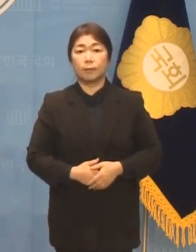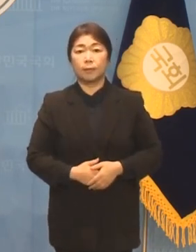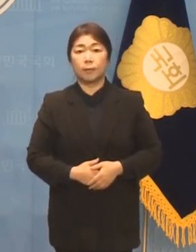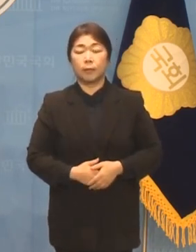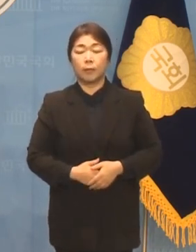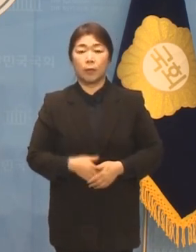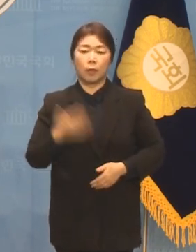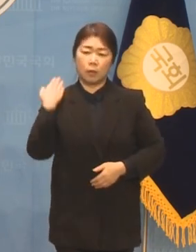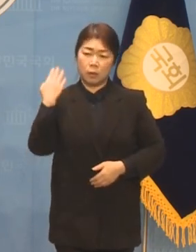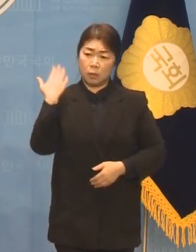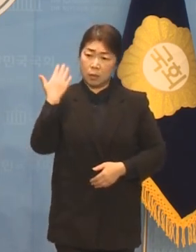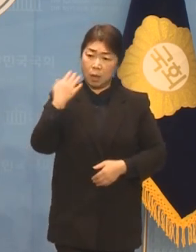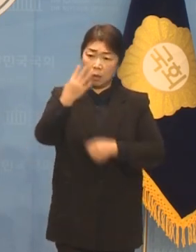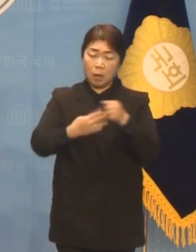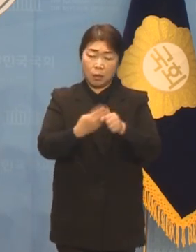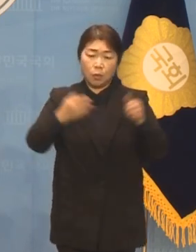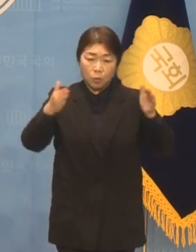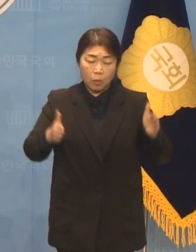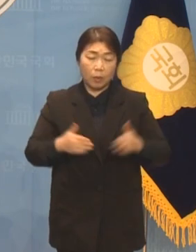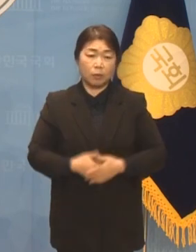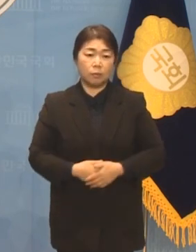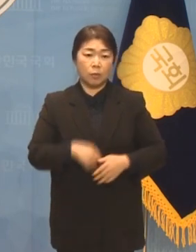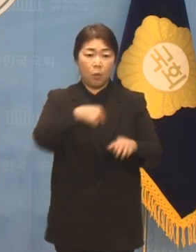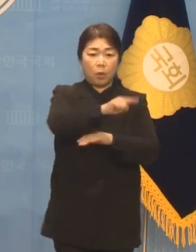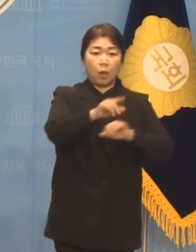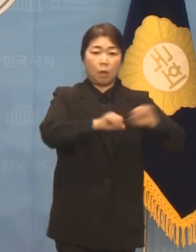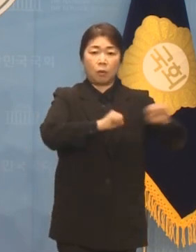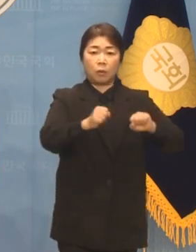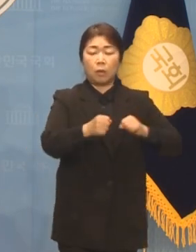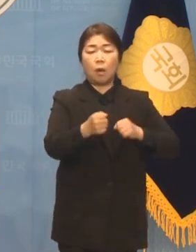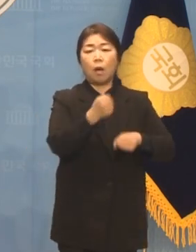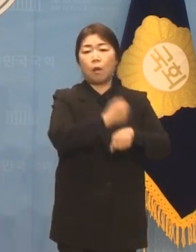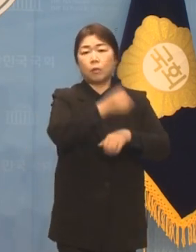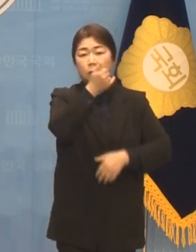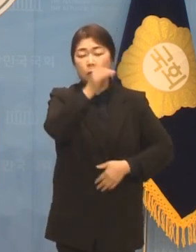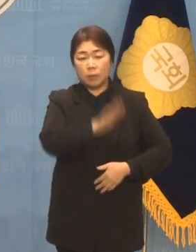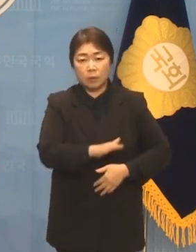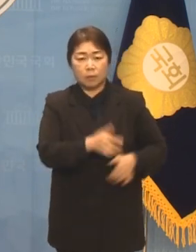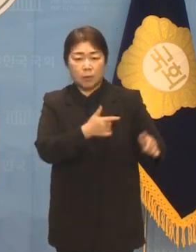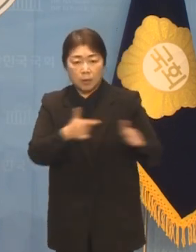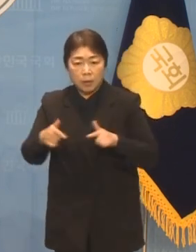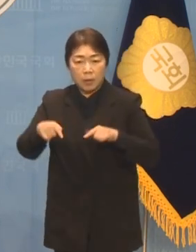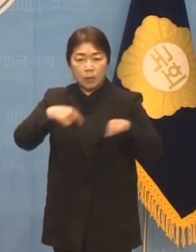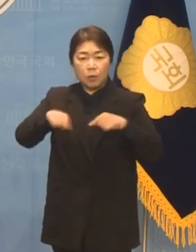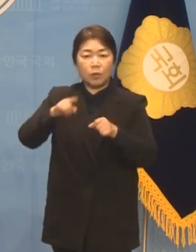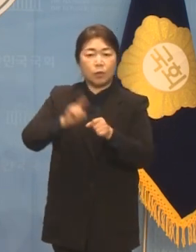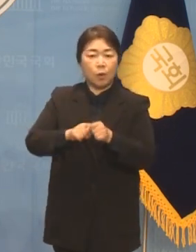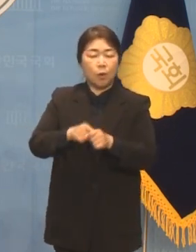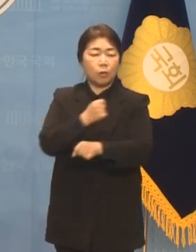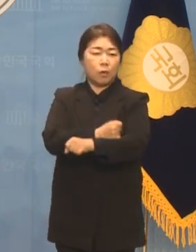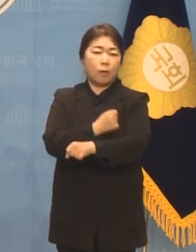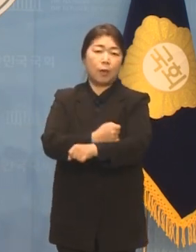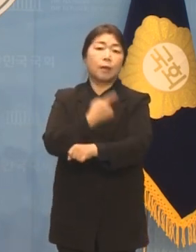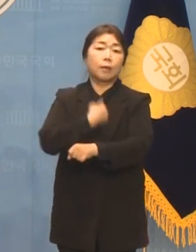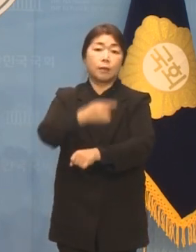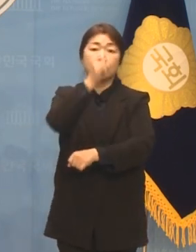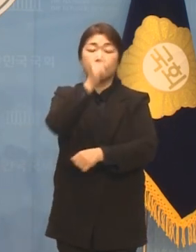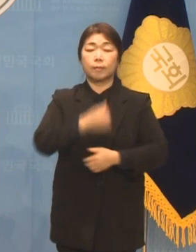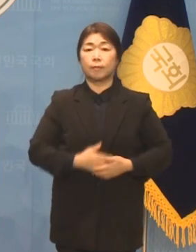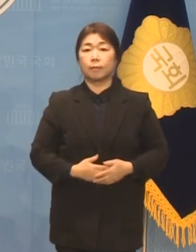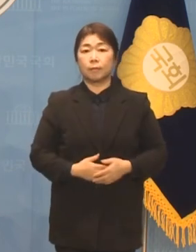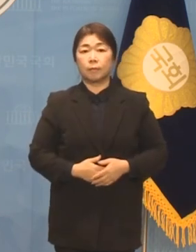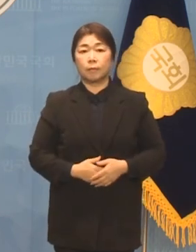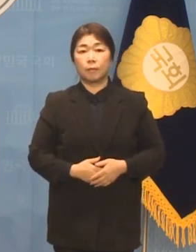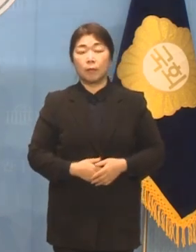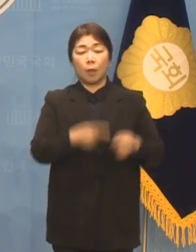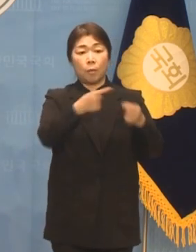지난 4년 원외위원장으로 활동하는 가운데서도 적지 않은 정치적 성과를 거둔 바 있습니다.